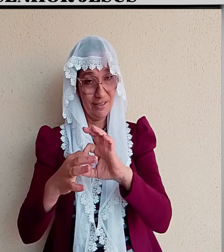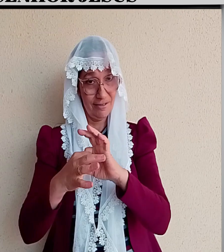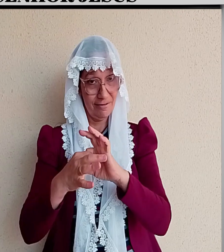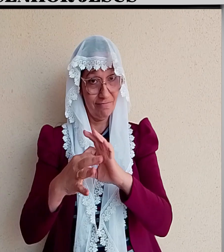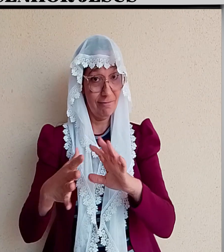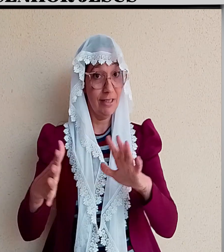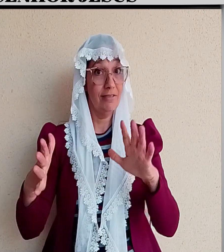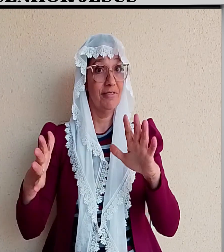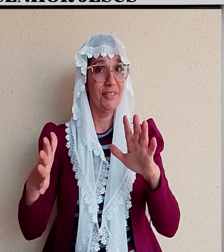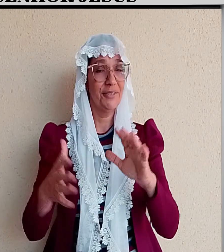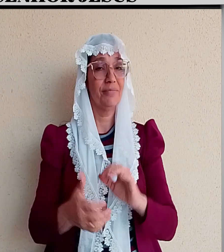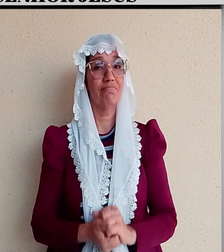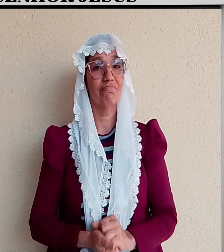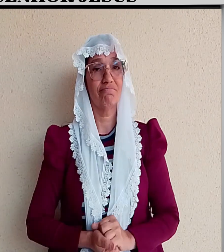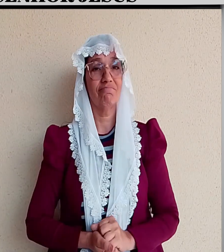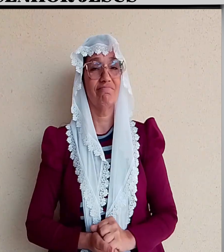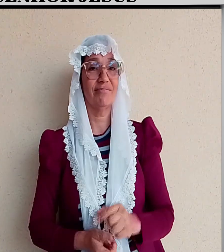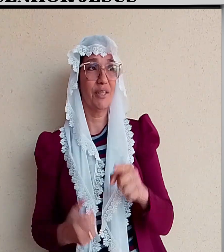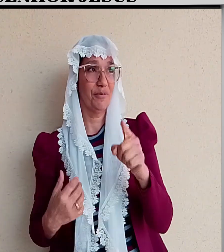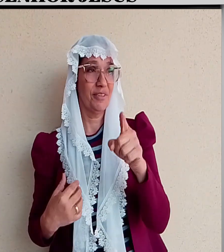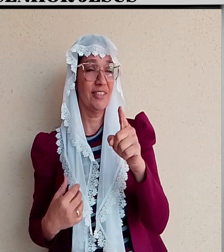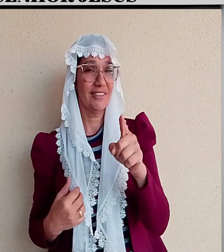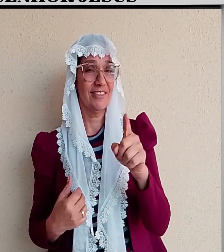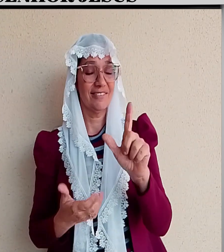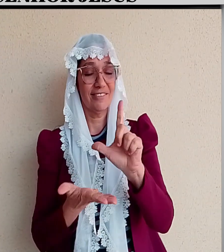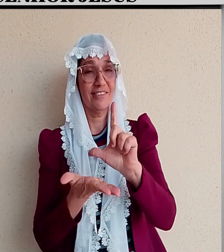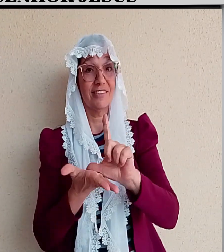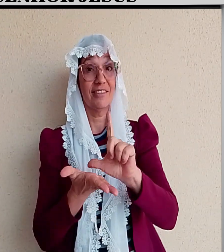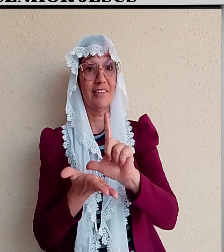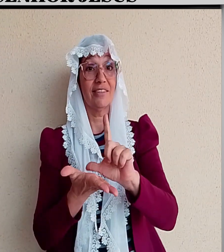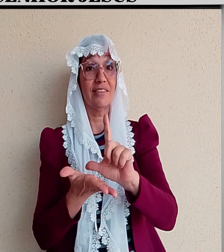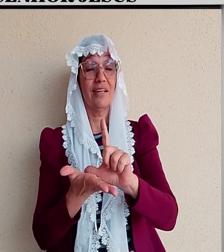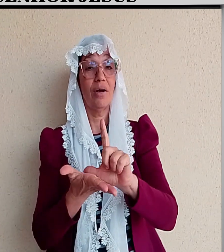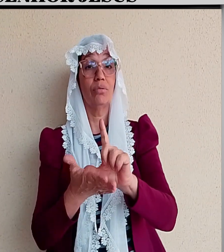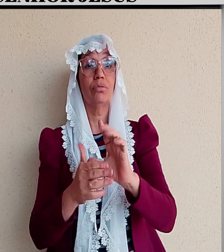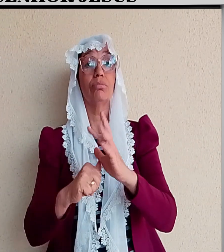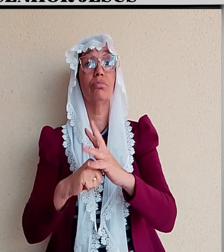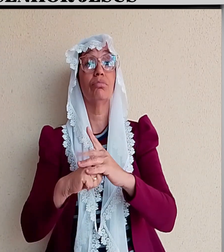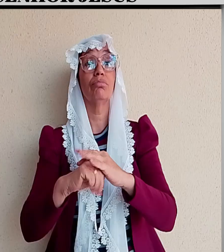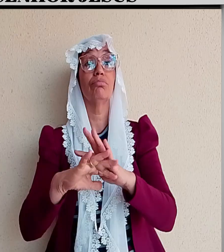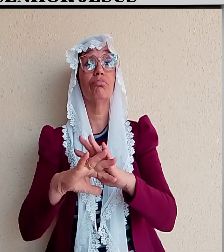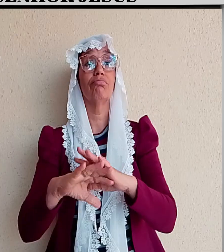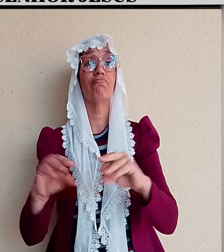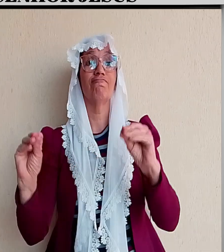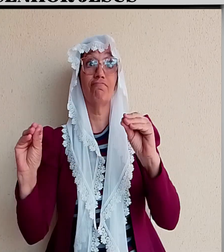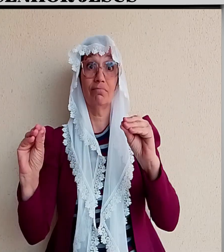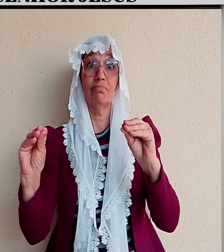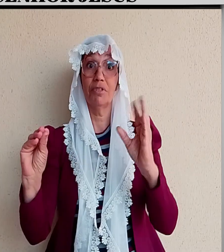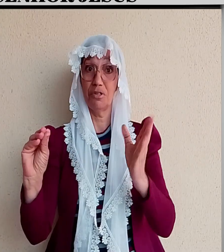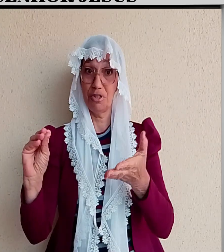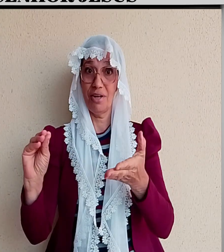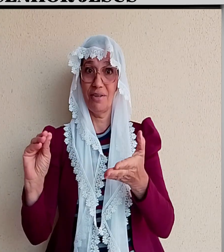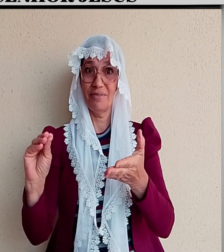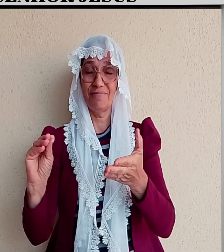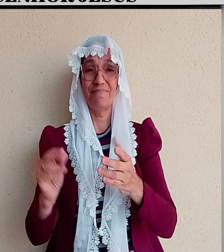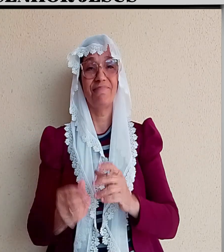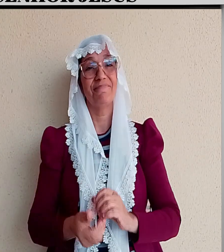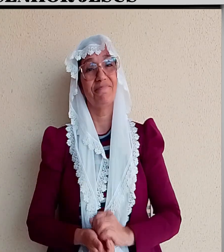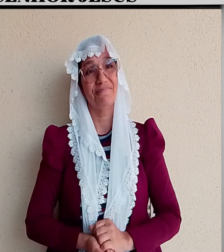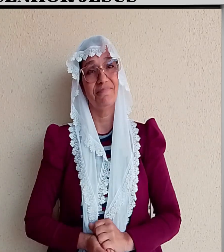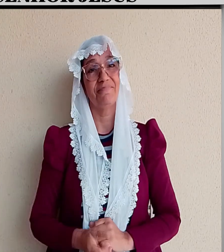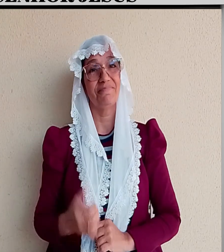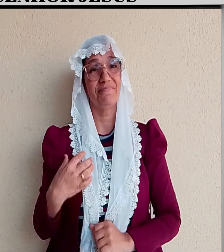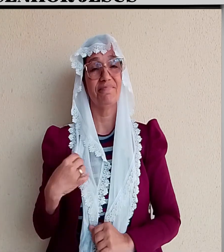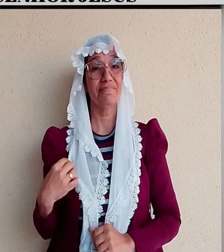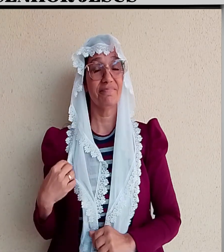está aqui. Você está são e salvo. Glória a Jesus. Aleluia. Dá para crer nessa palavra? Glória a Jesus. Dá